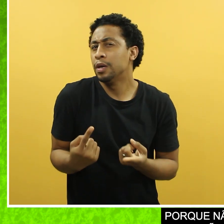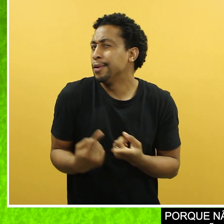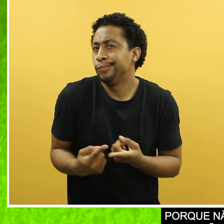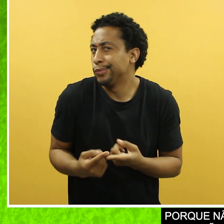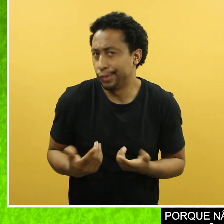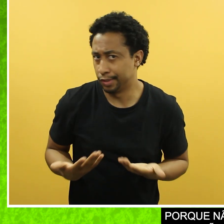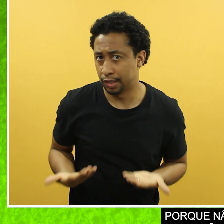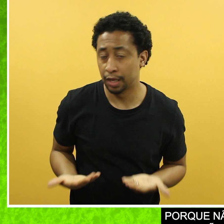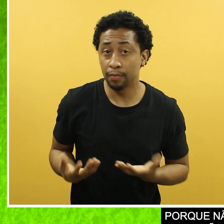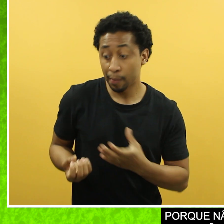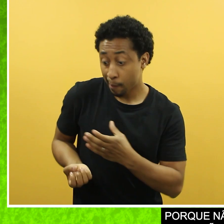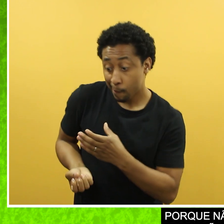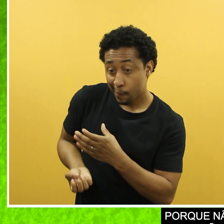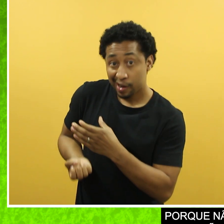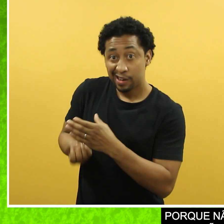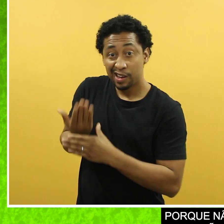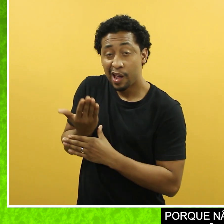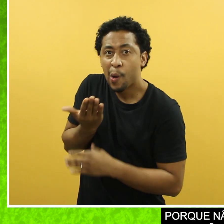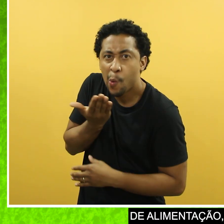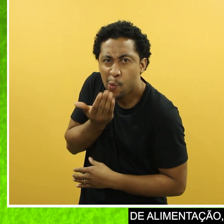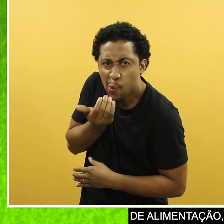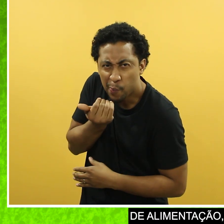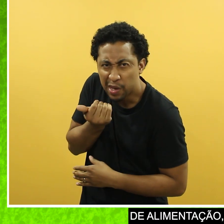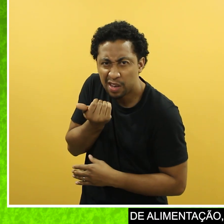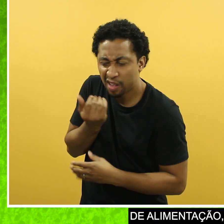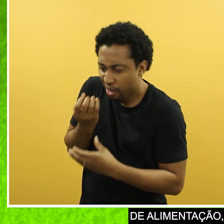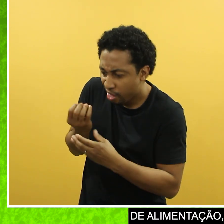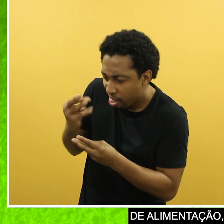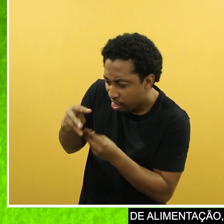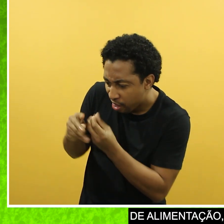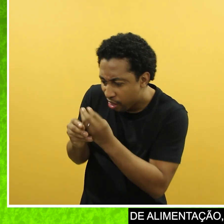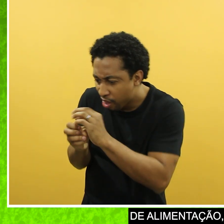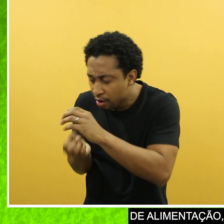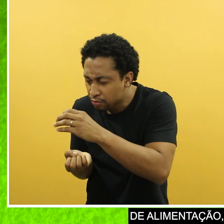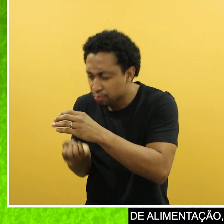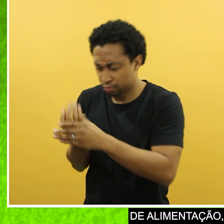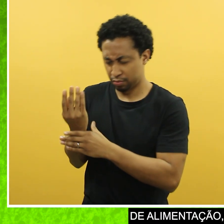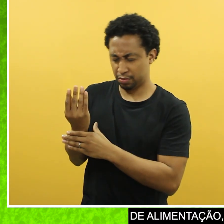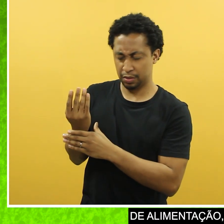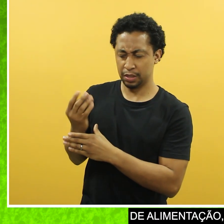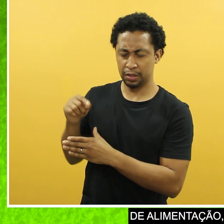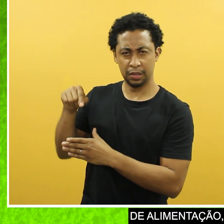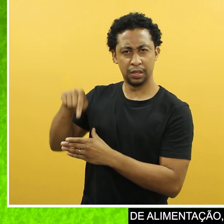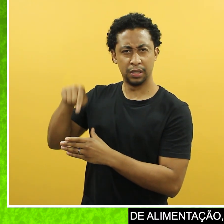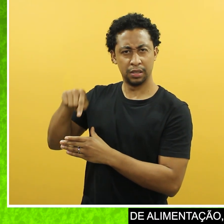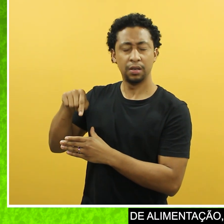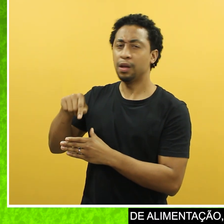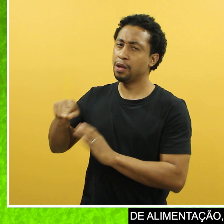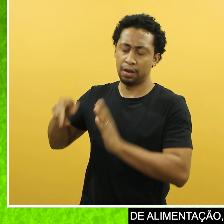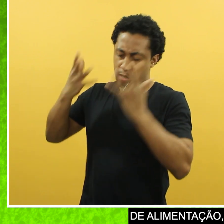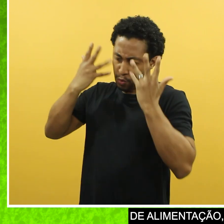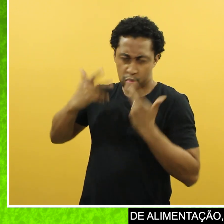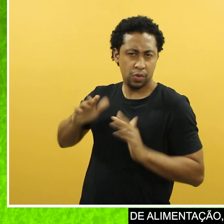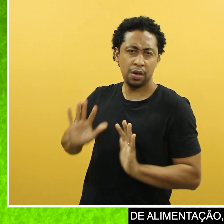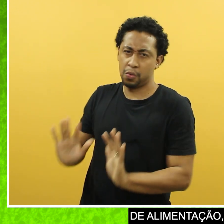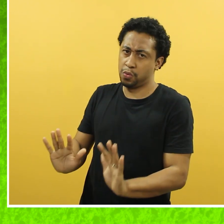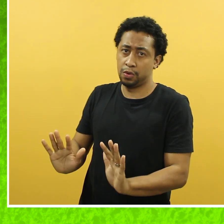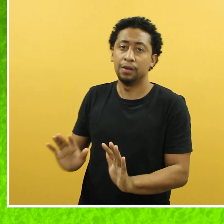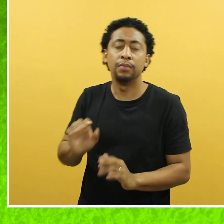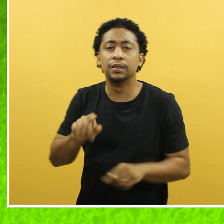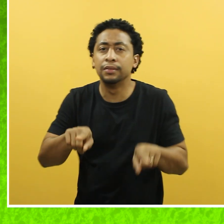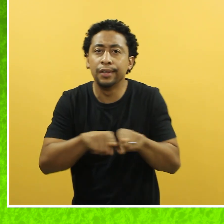porque não há nem produção artificial de alimentação, nem restrição ao casamento pela